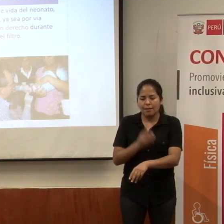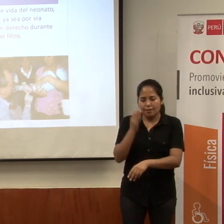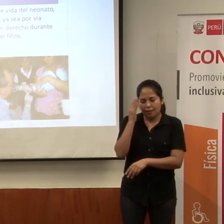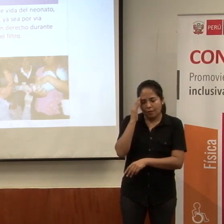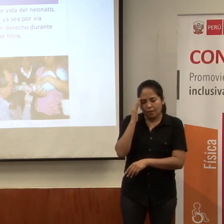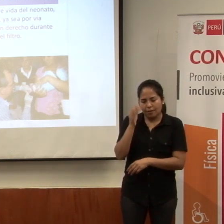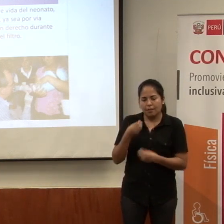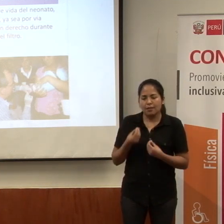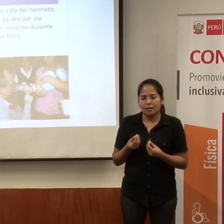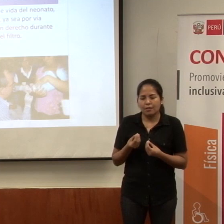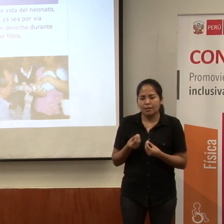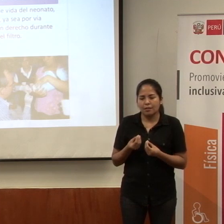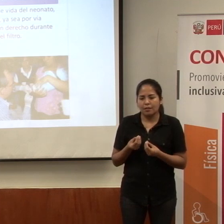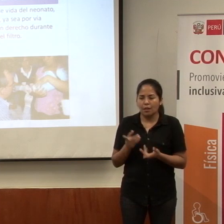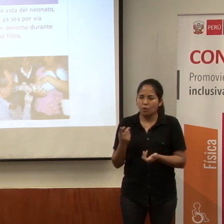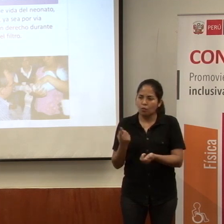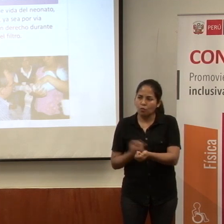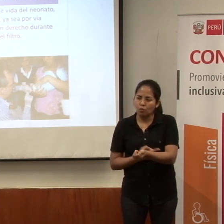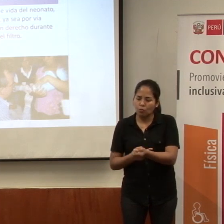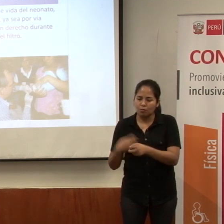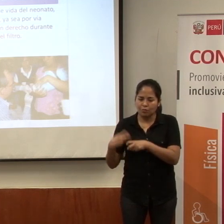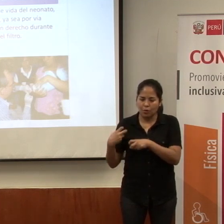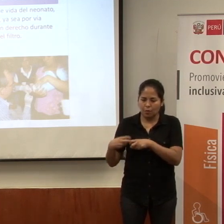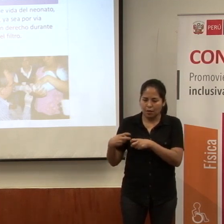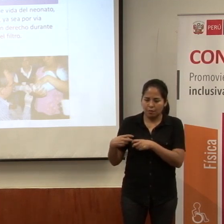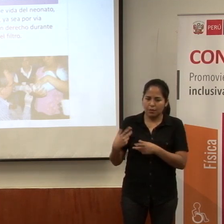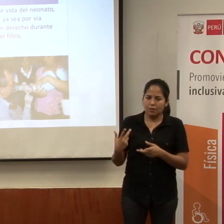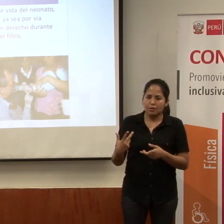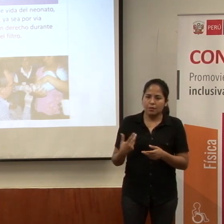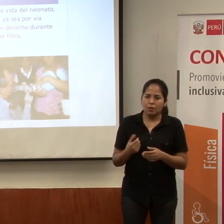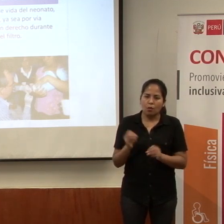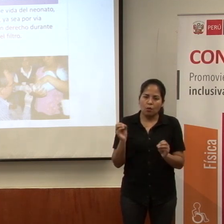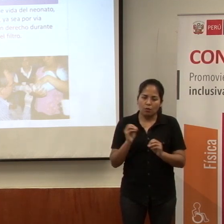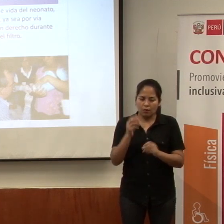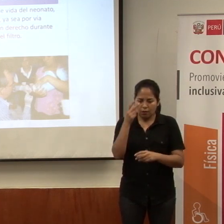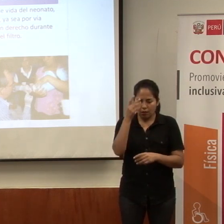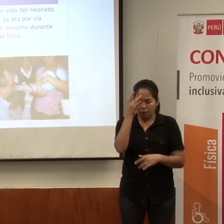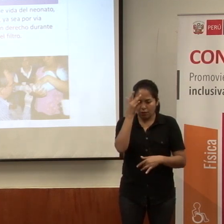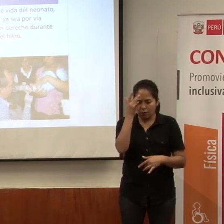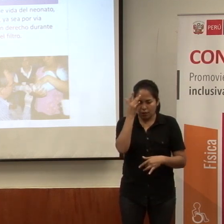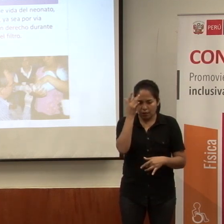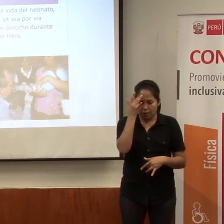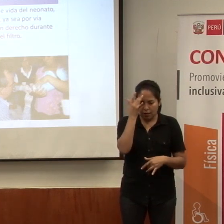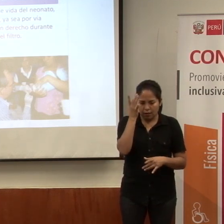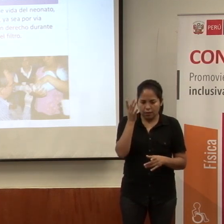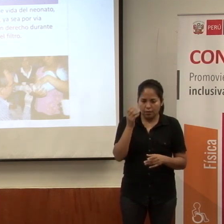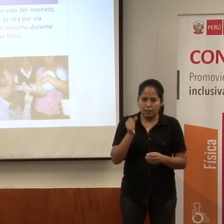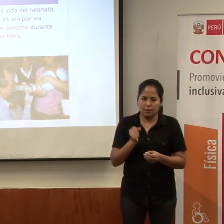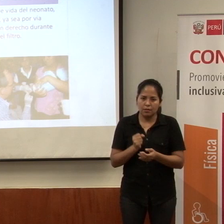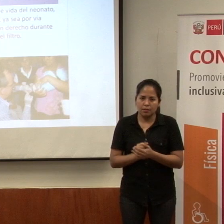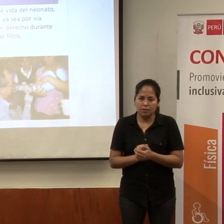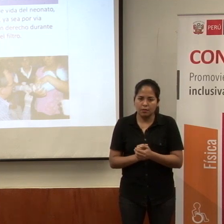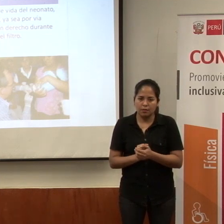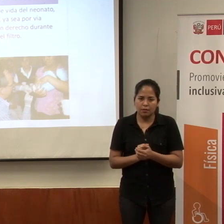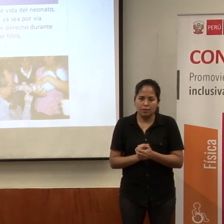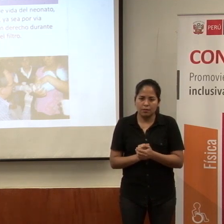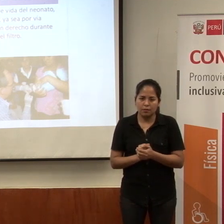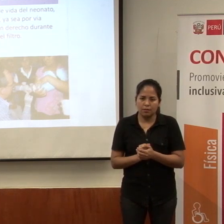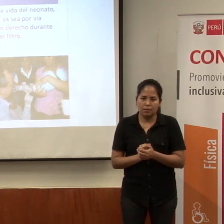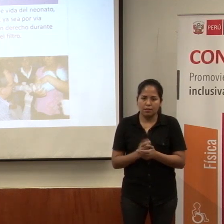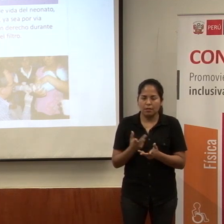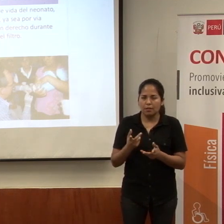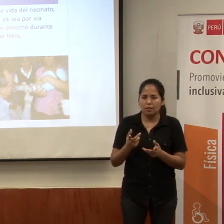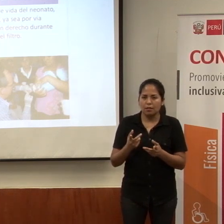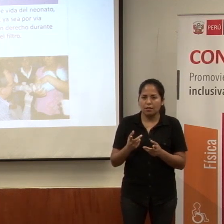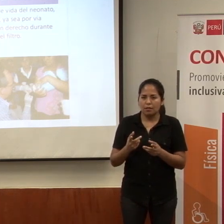algunas alteraciones de tipo congénitas, enfermedades de naturaleza congénitas y en particular genéticas, a través de algo que ya